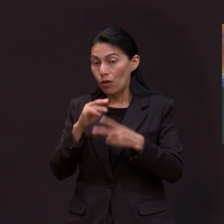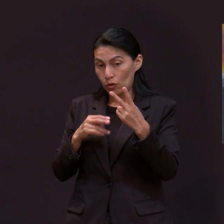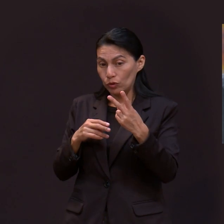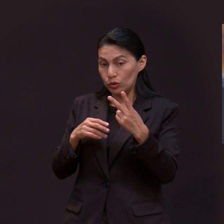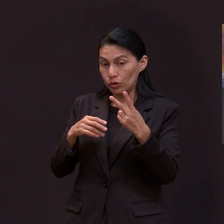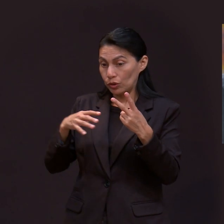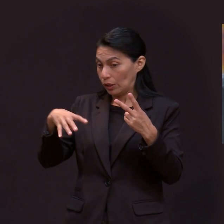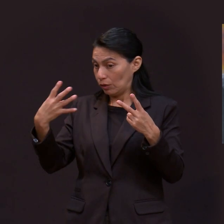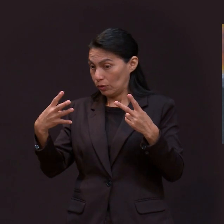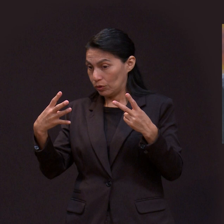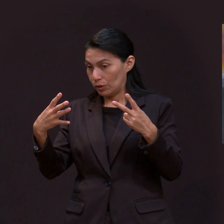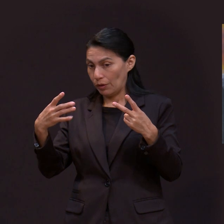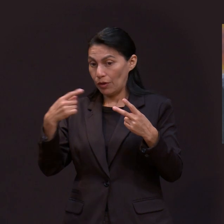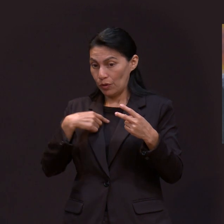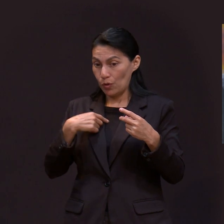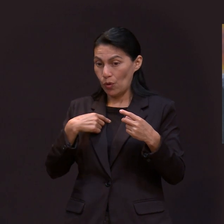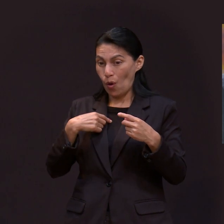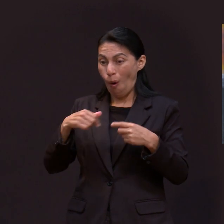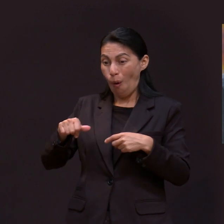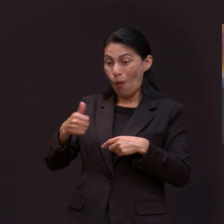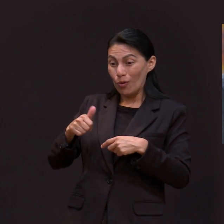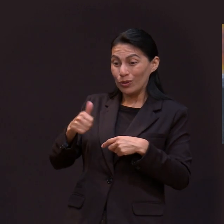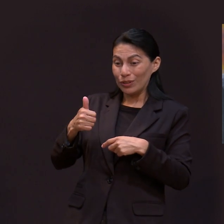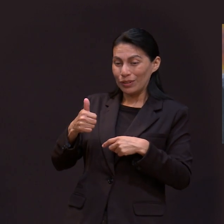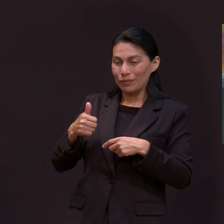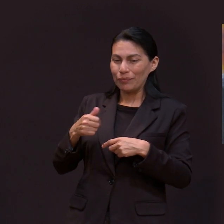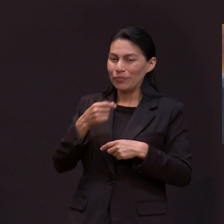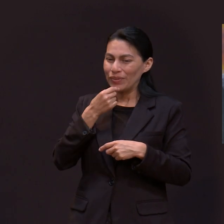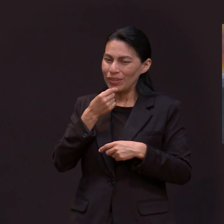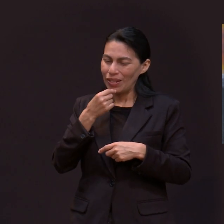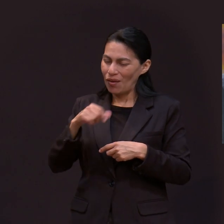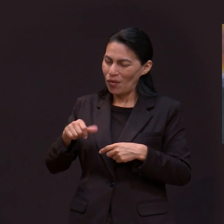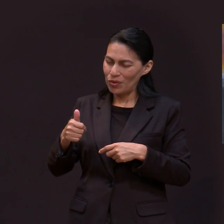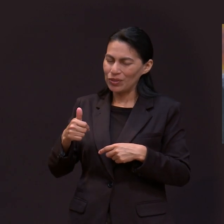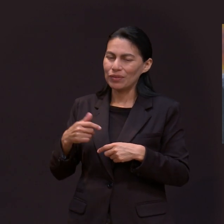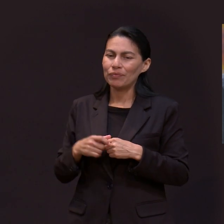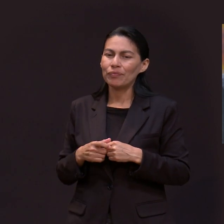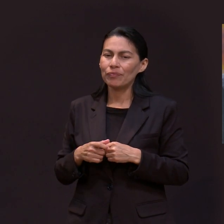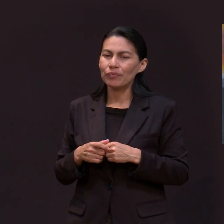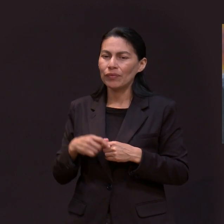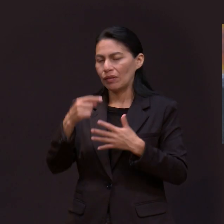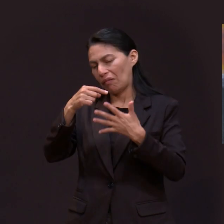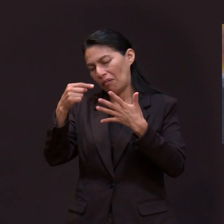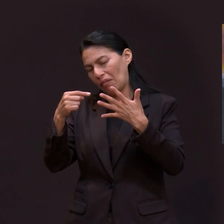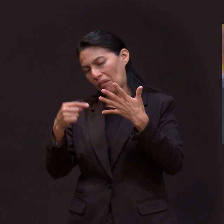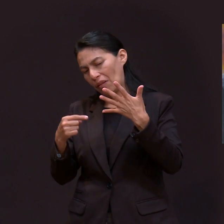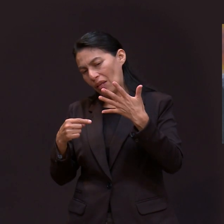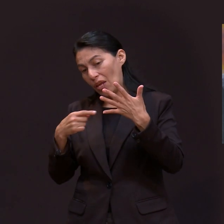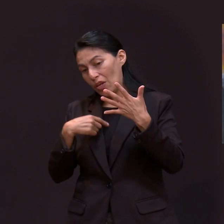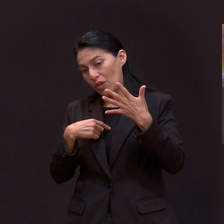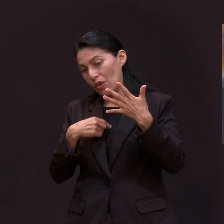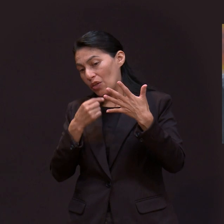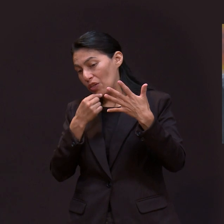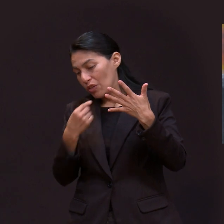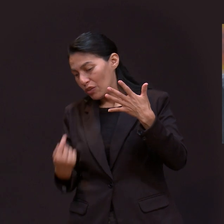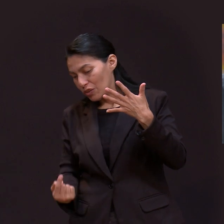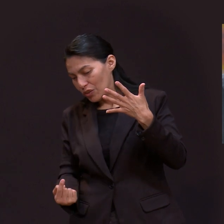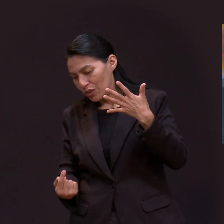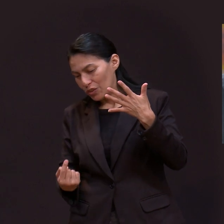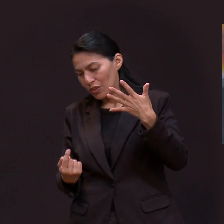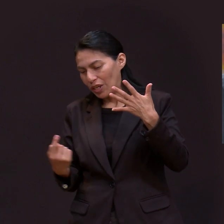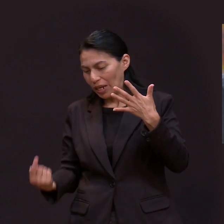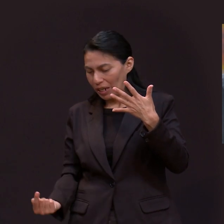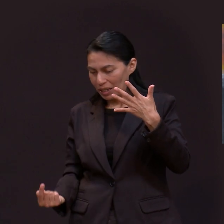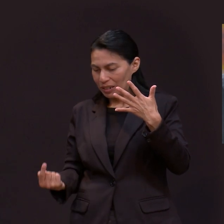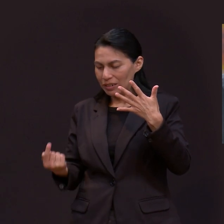pero este yo soy la número 11 entonces crecí con pues los